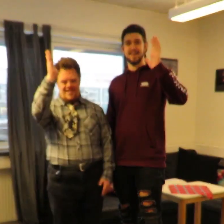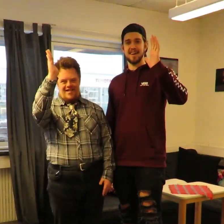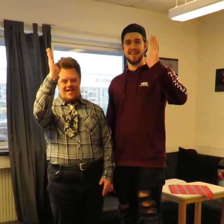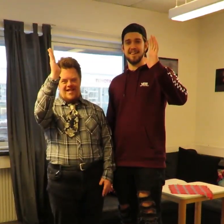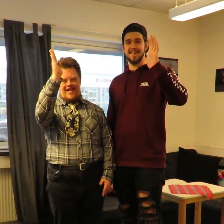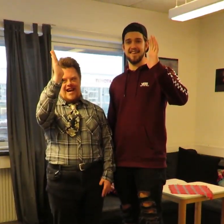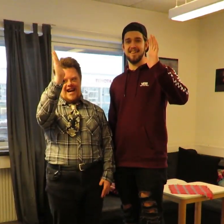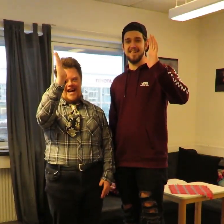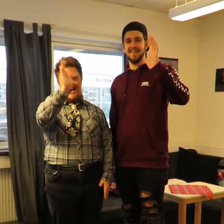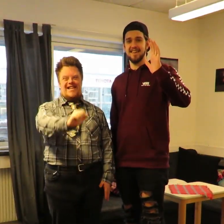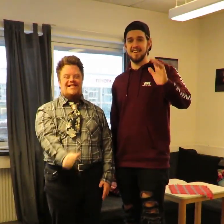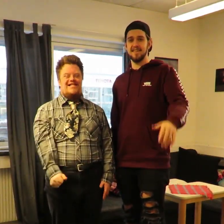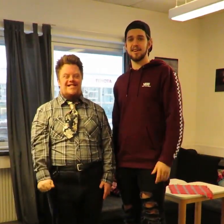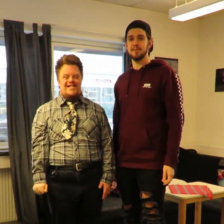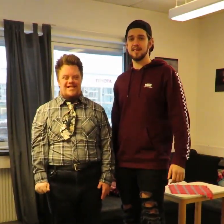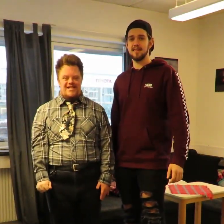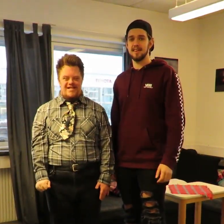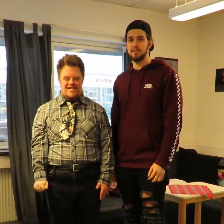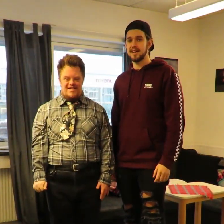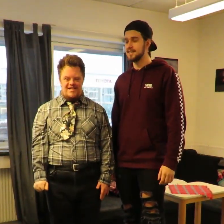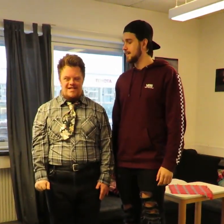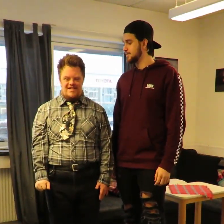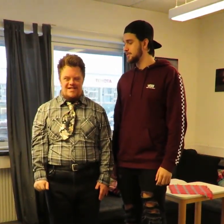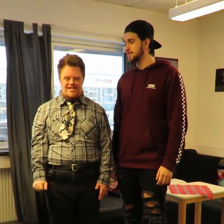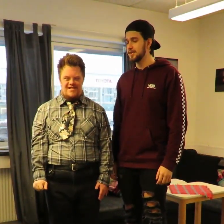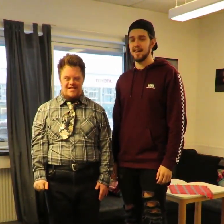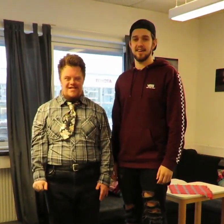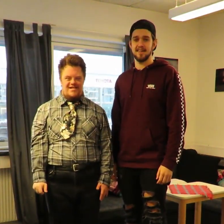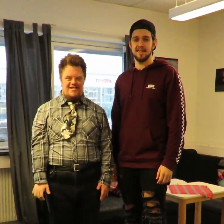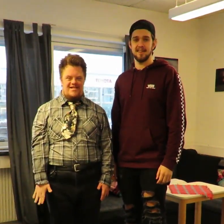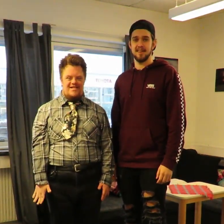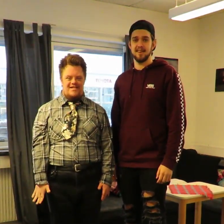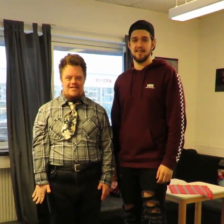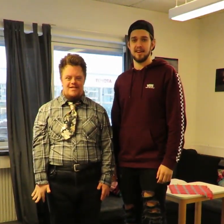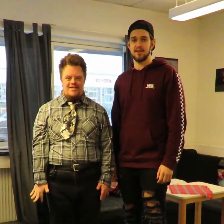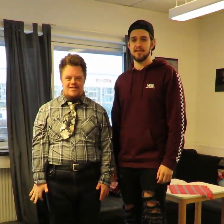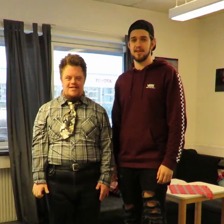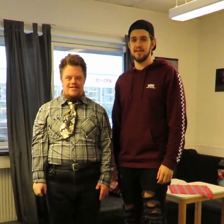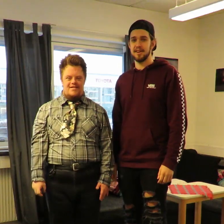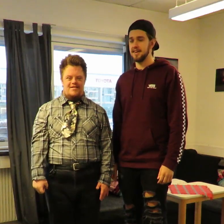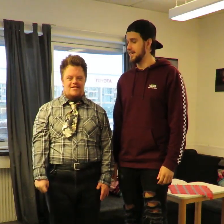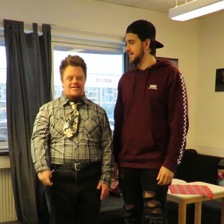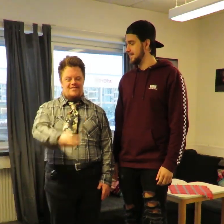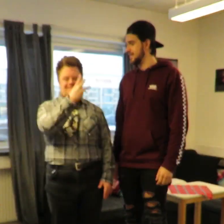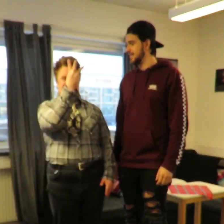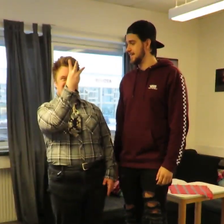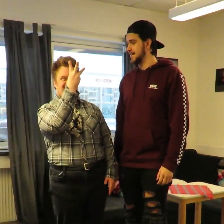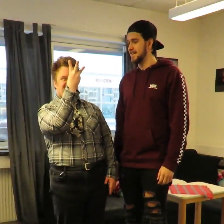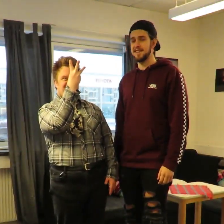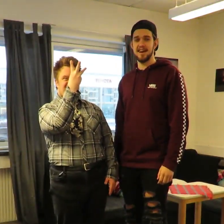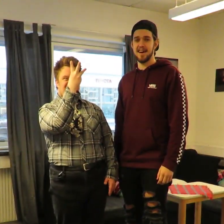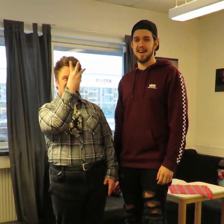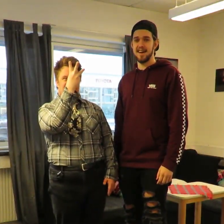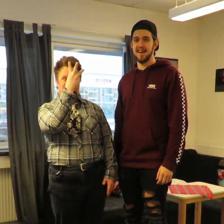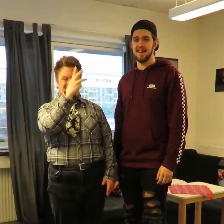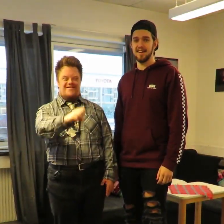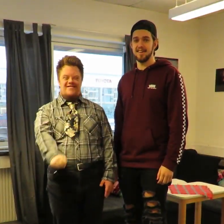Tjena! Tjena! Välkommen till Pers teckenspråkskola. Vilket avsnitt har vi idag? Tre!